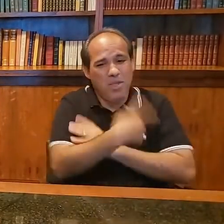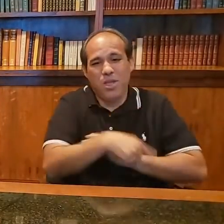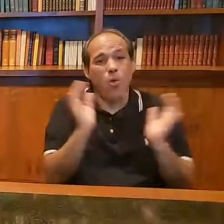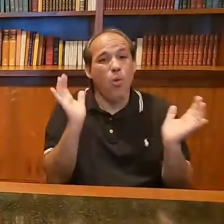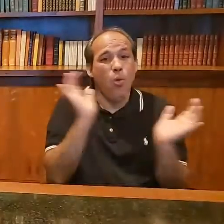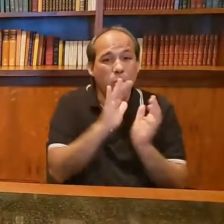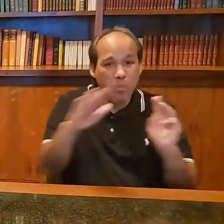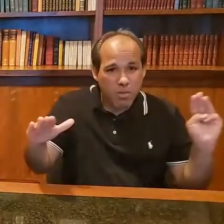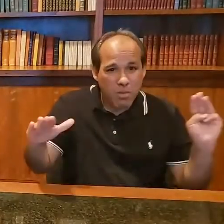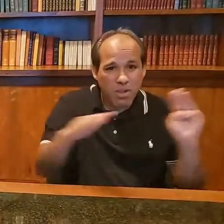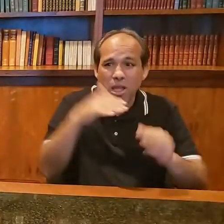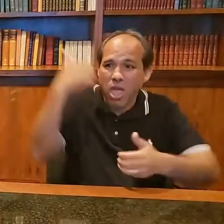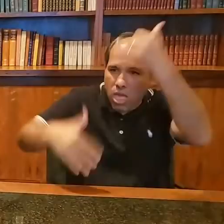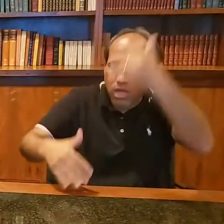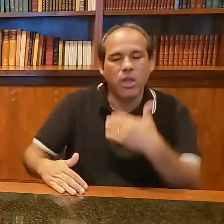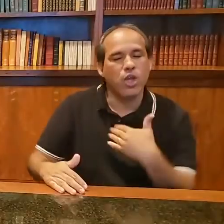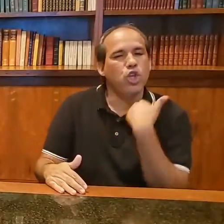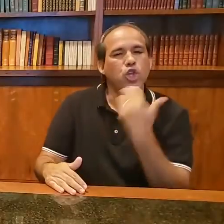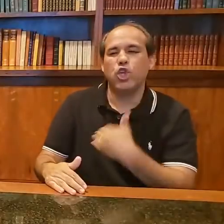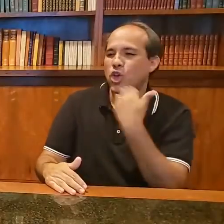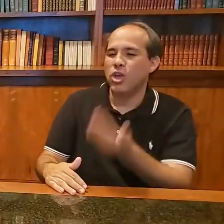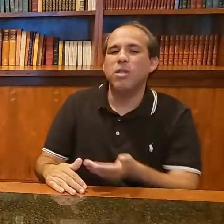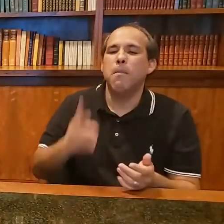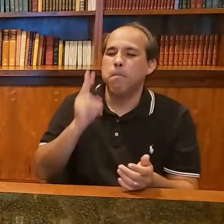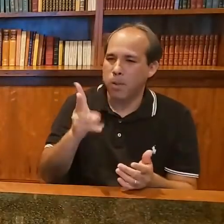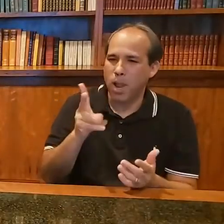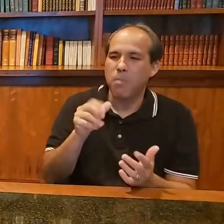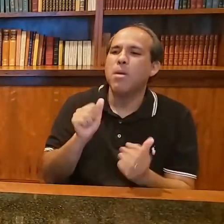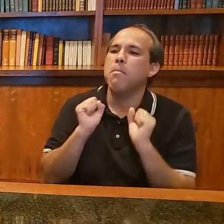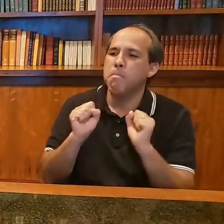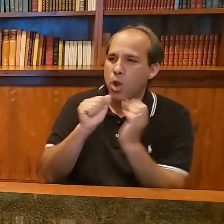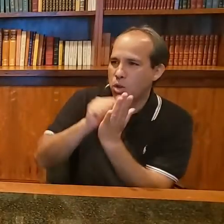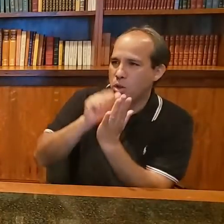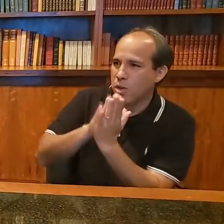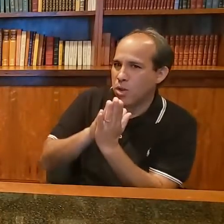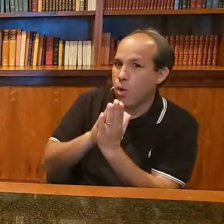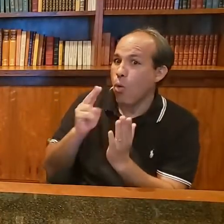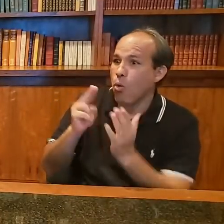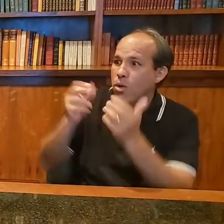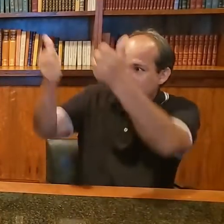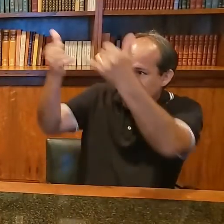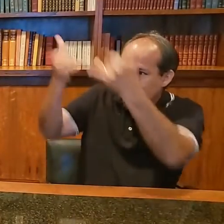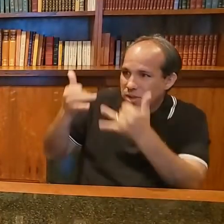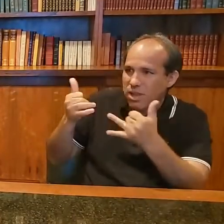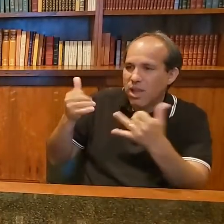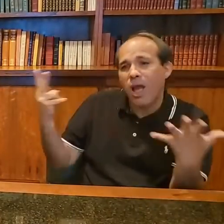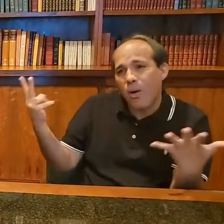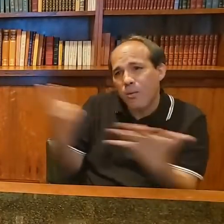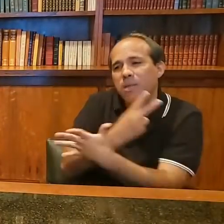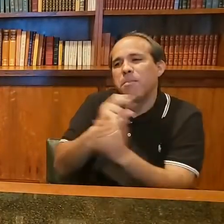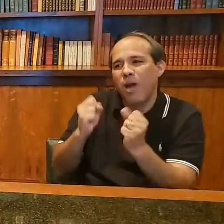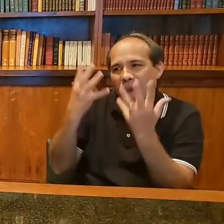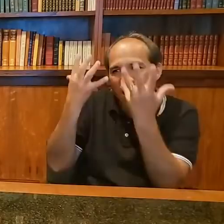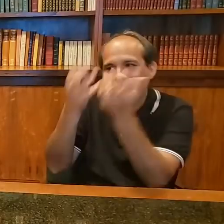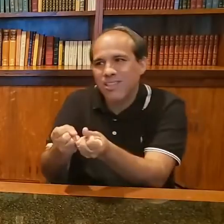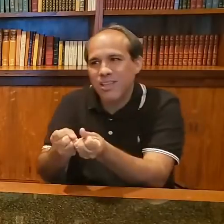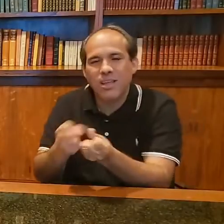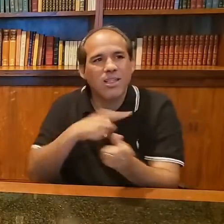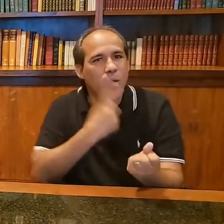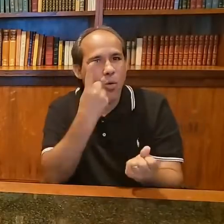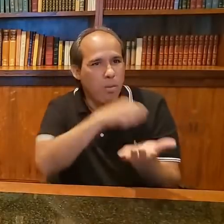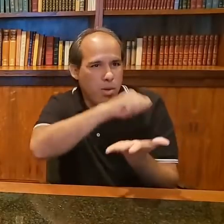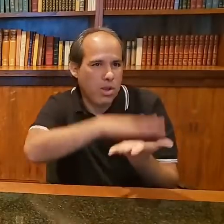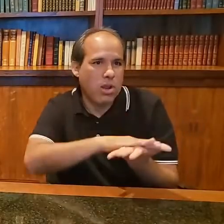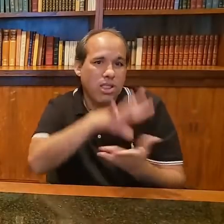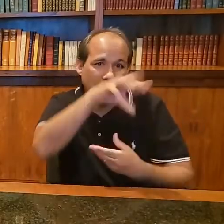Explica, mas não justifica. Mas pode explicar e pode justificar também, né? Às vezes aí ocorreu um acidente, alguma coisa. Então, a punição, pessoal,